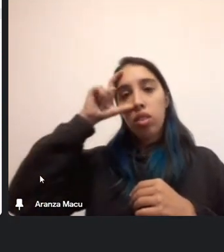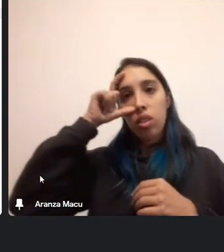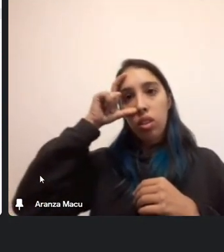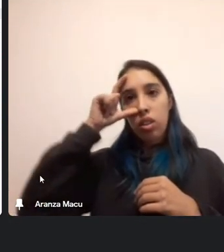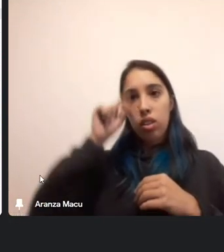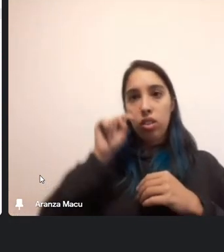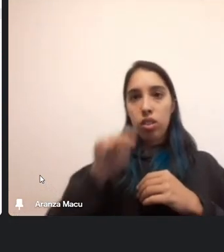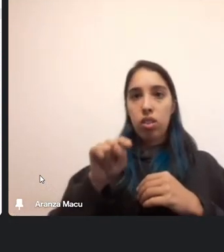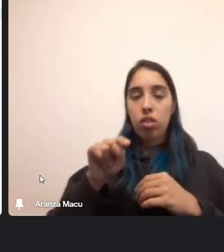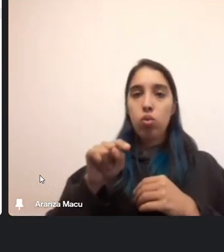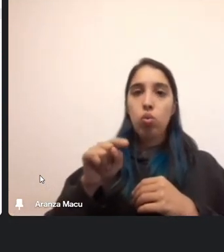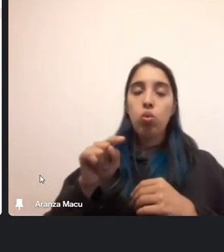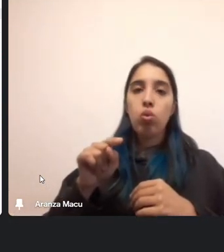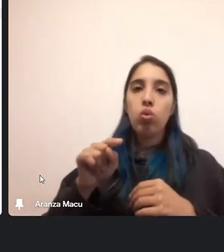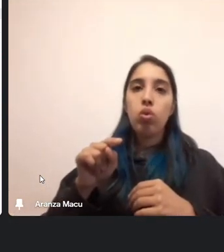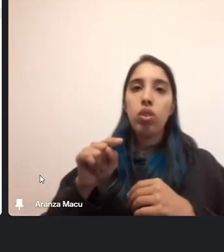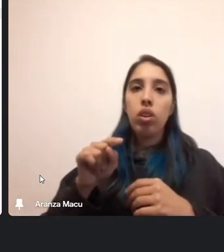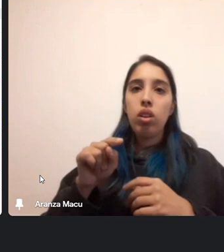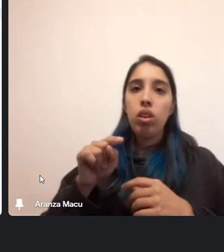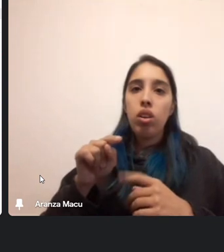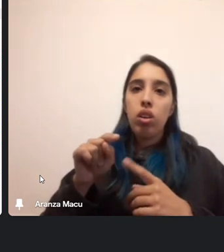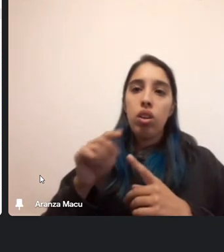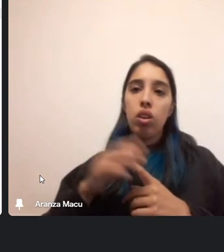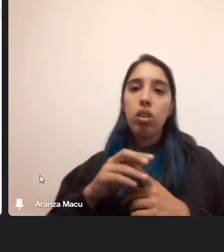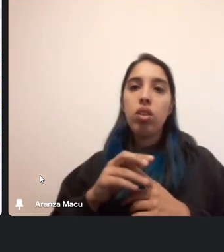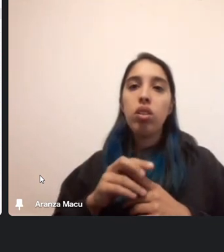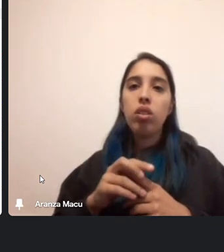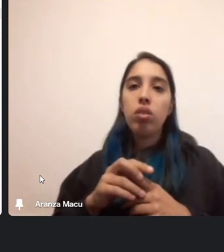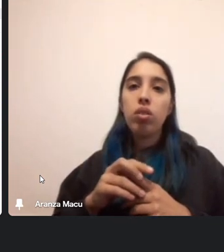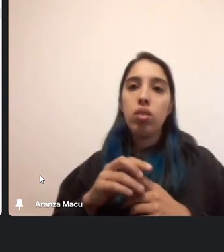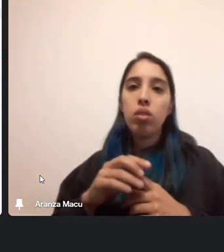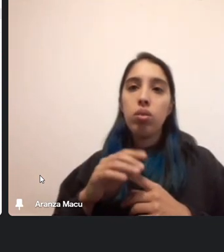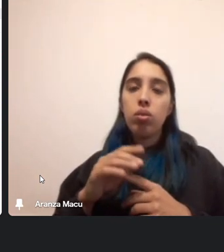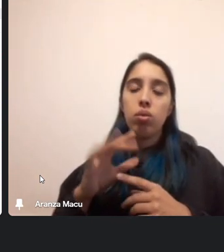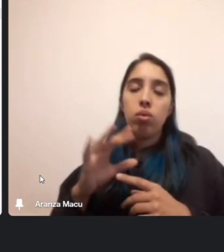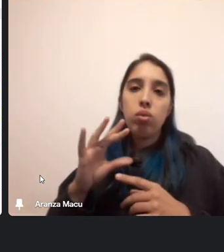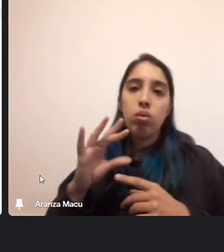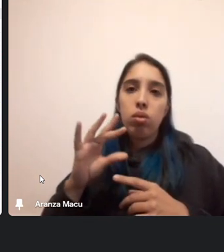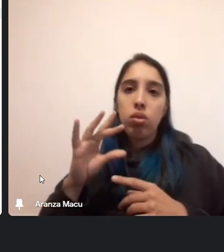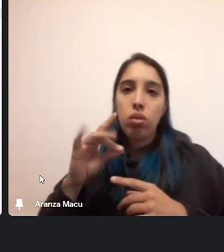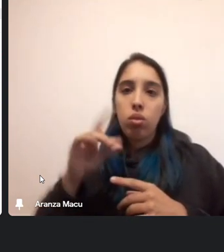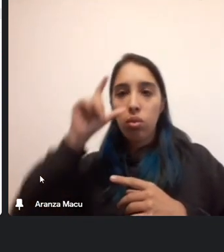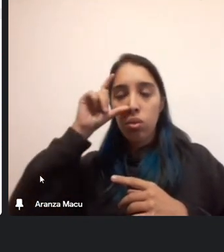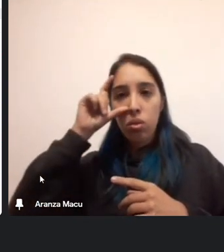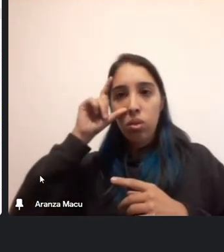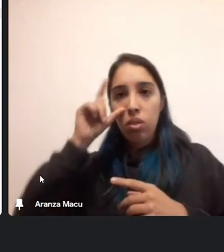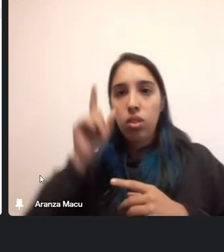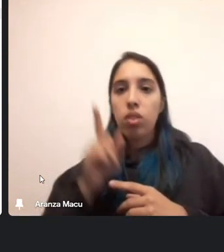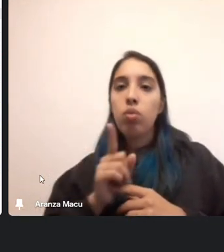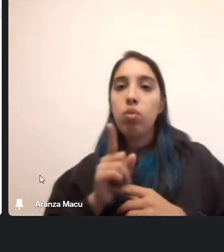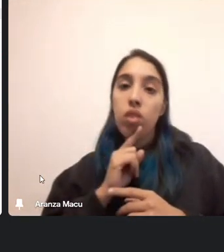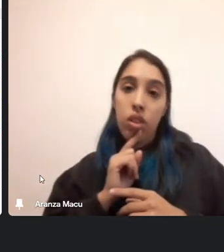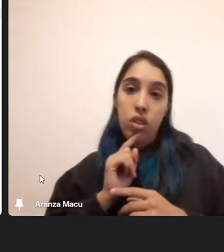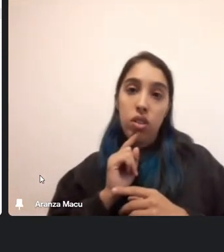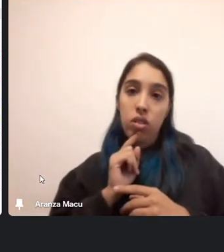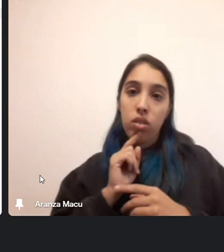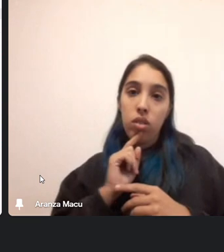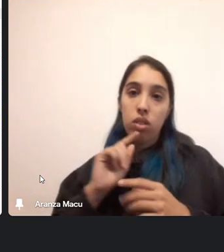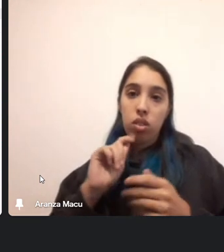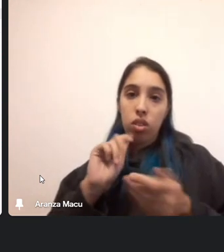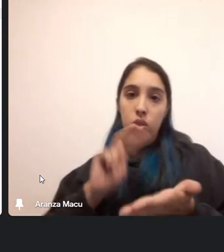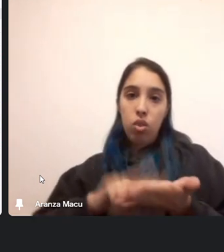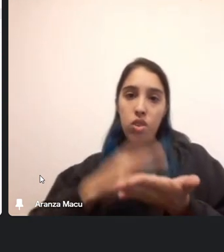artículos. ¿Sí? Entonces yo digo, necesitan leer este, no aquel. Tanto este como aquel que son determinantes, cuando están